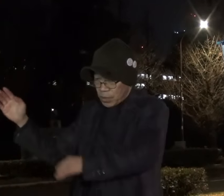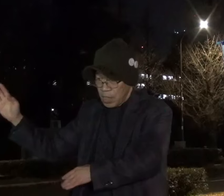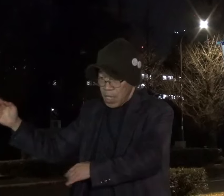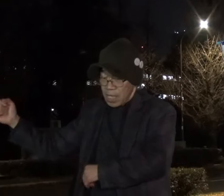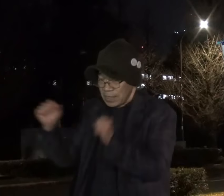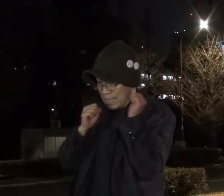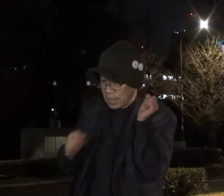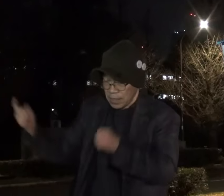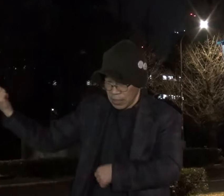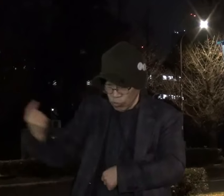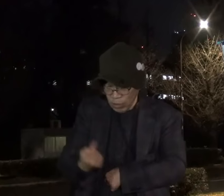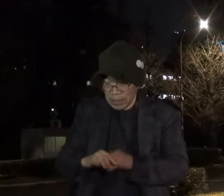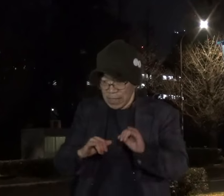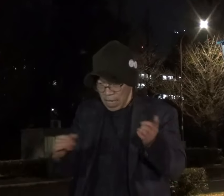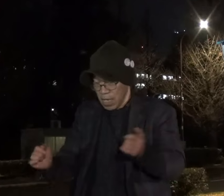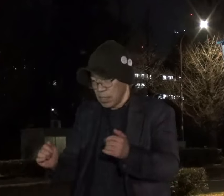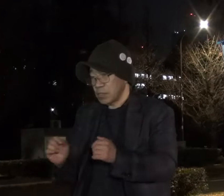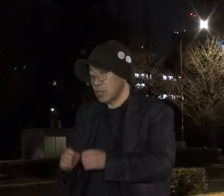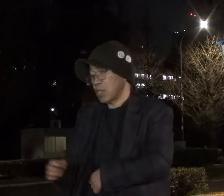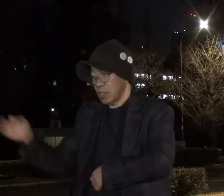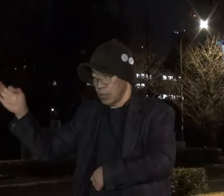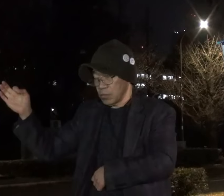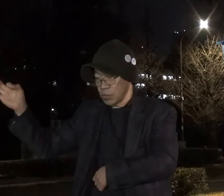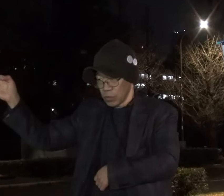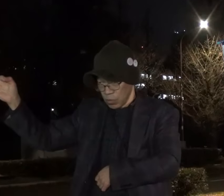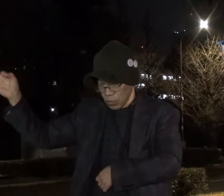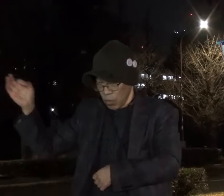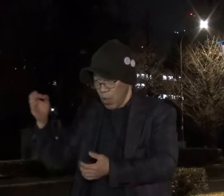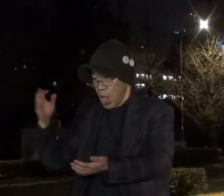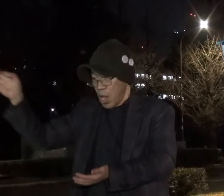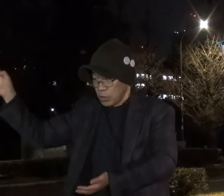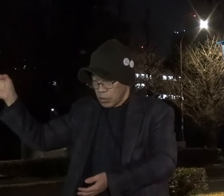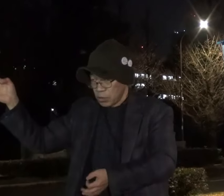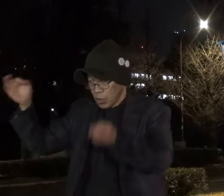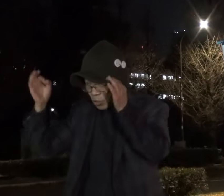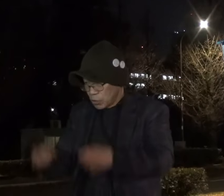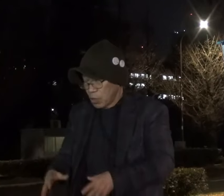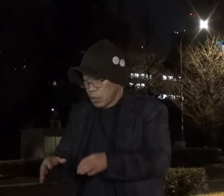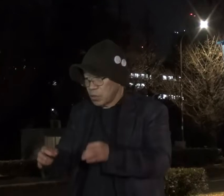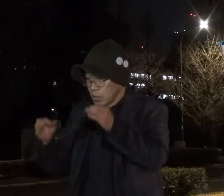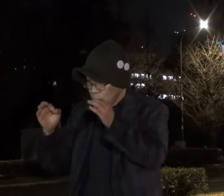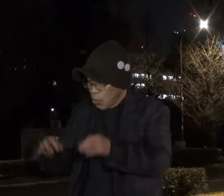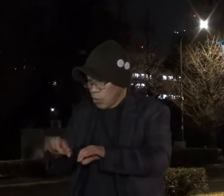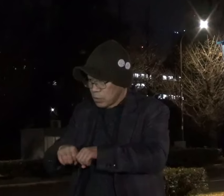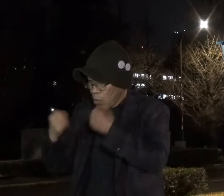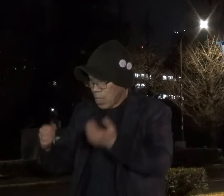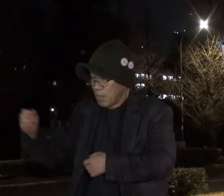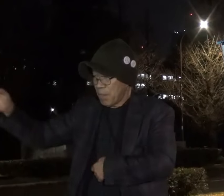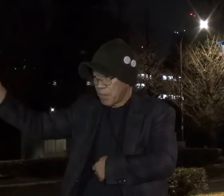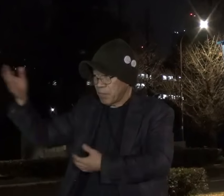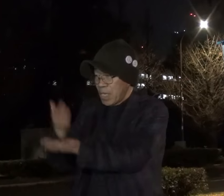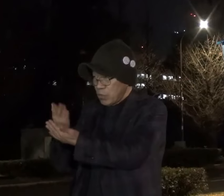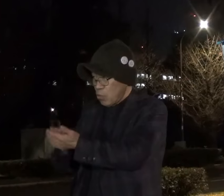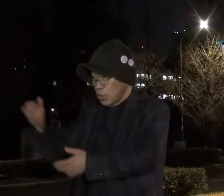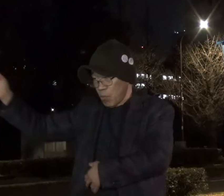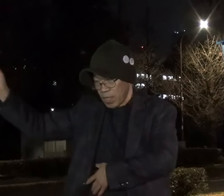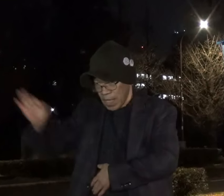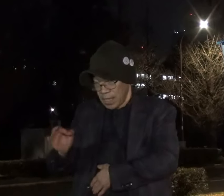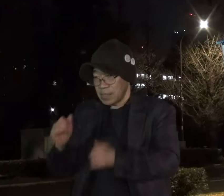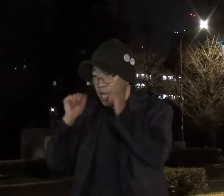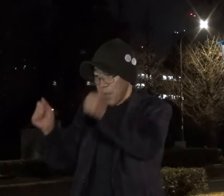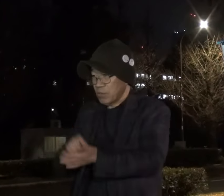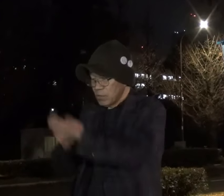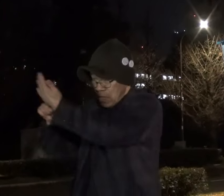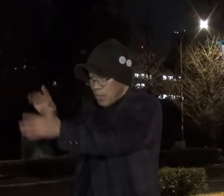って謝罪、損害賠償を求めているという裁判が今続行中です。で、本日は、9月9日の口頭弁論で行